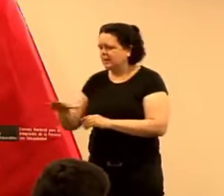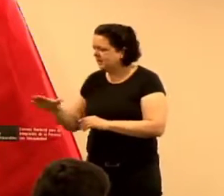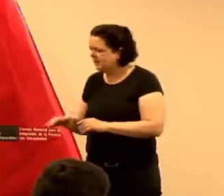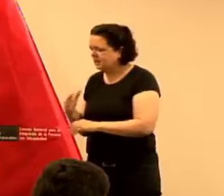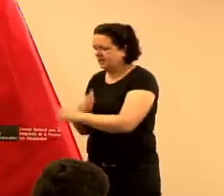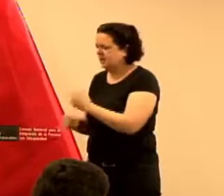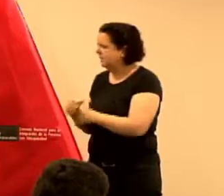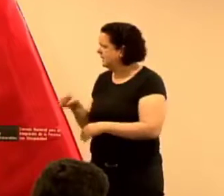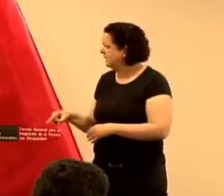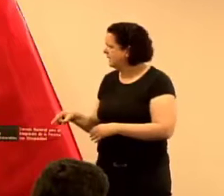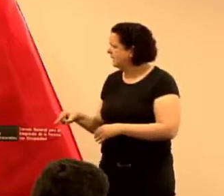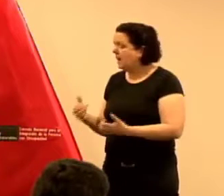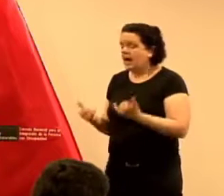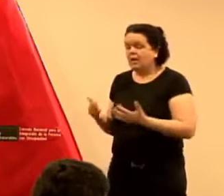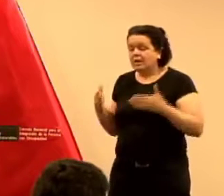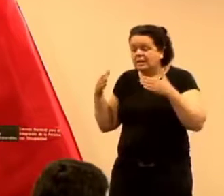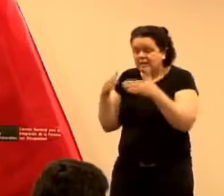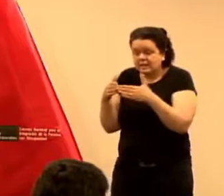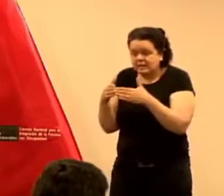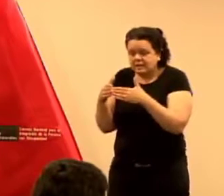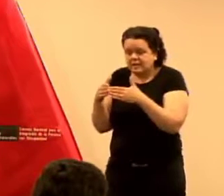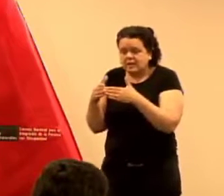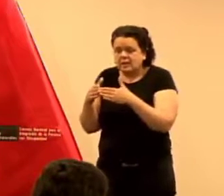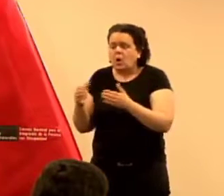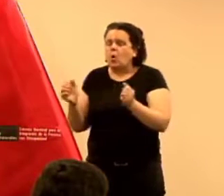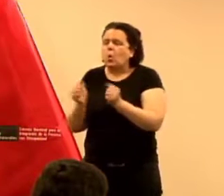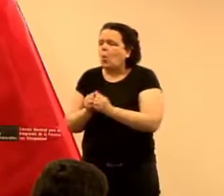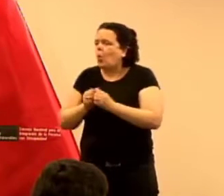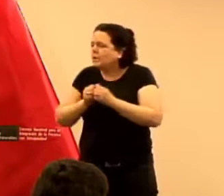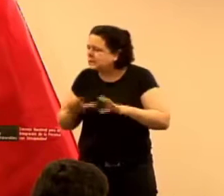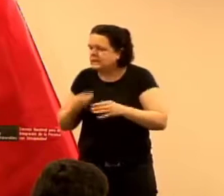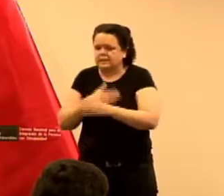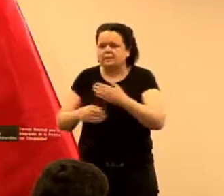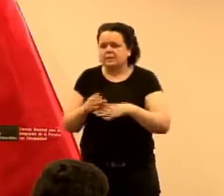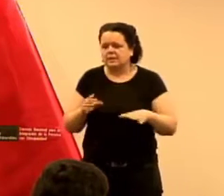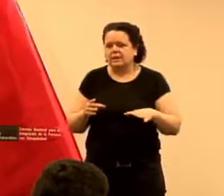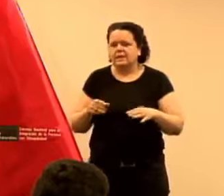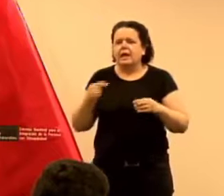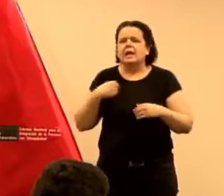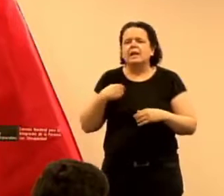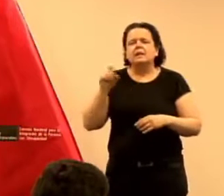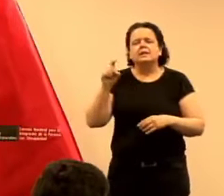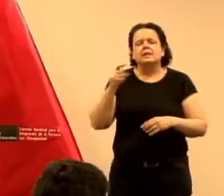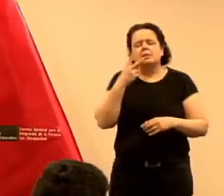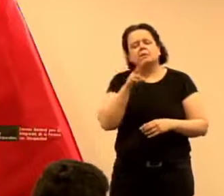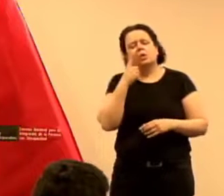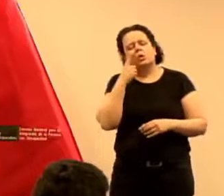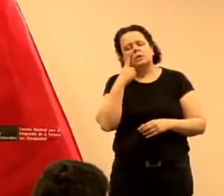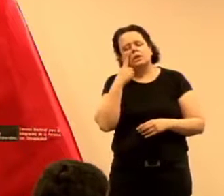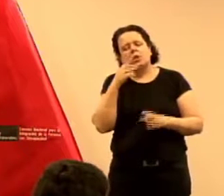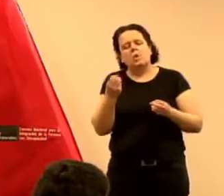discapacidad. A la hora de dirigirse tanto a los niños con como sin discapacidad, justamente nos permite identificar las brechas que existen en la